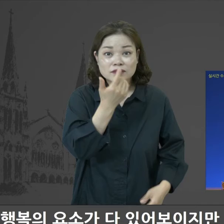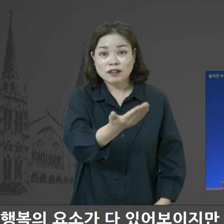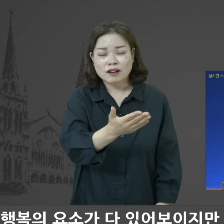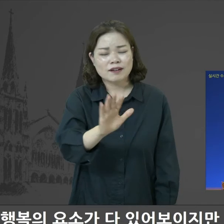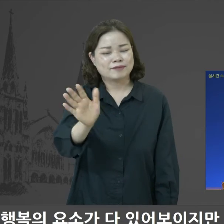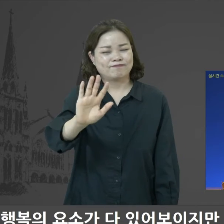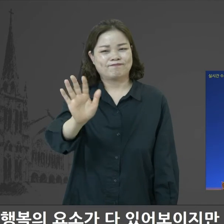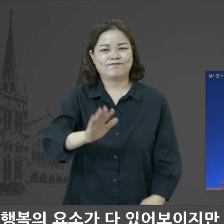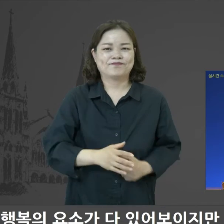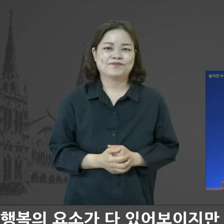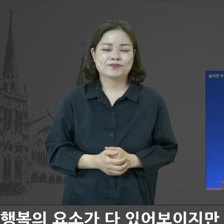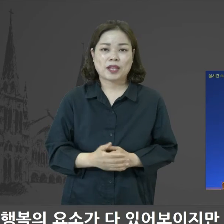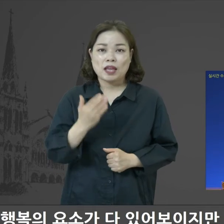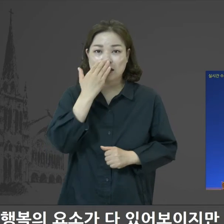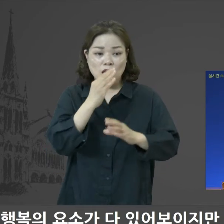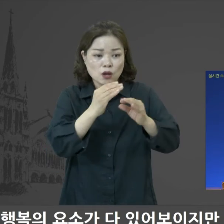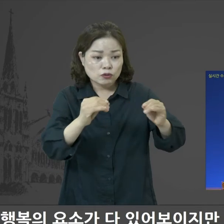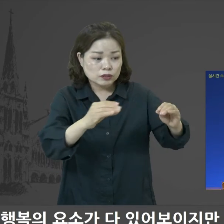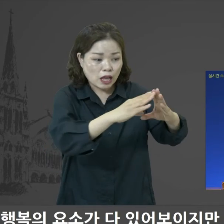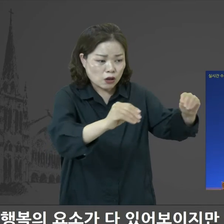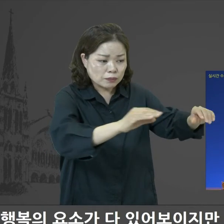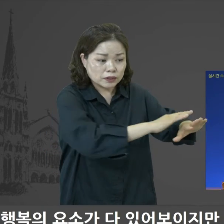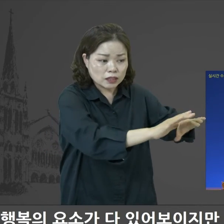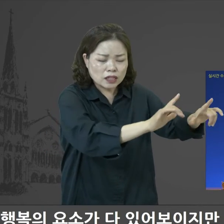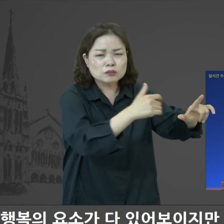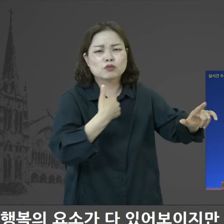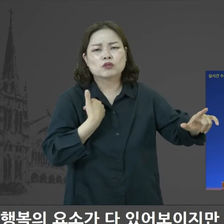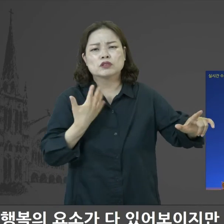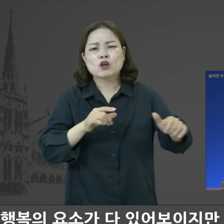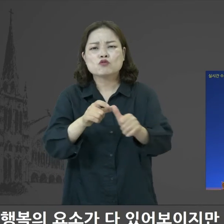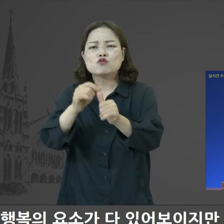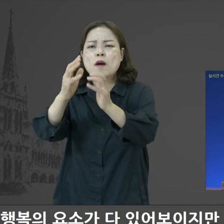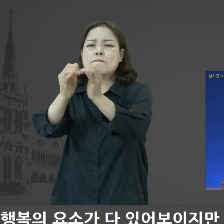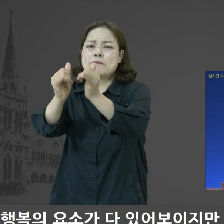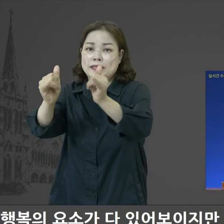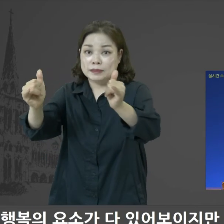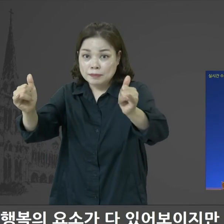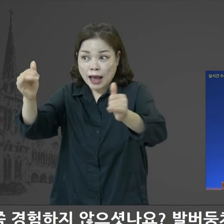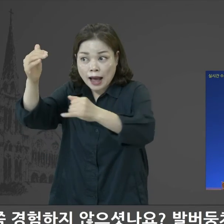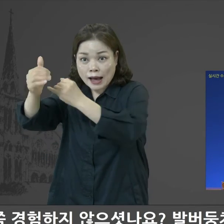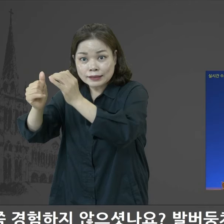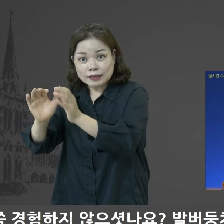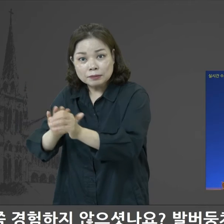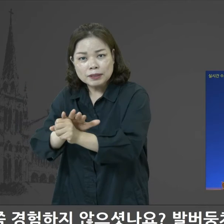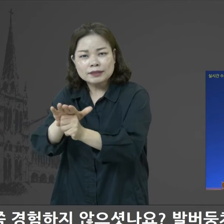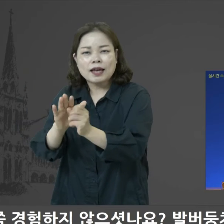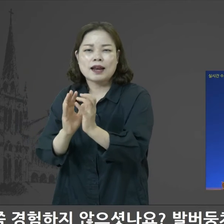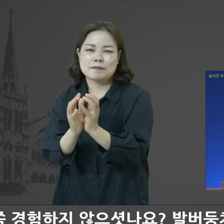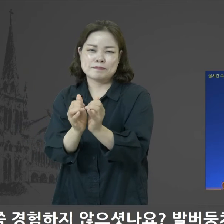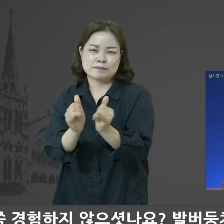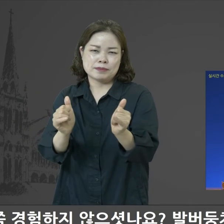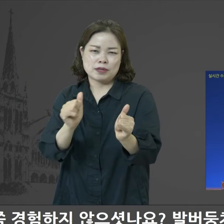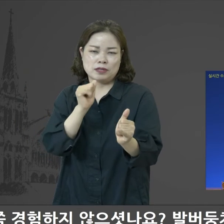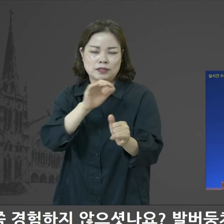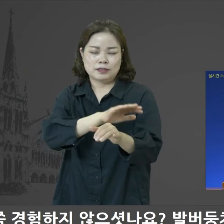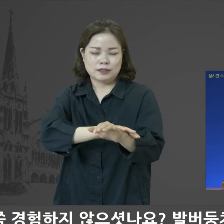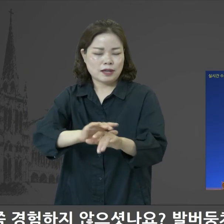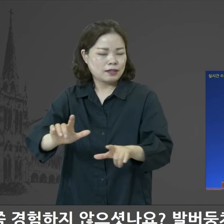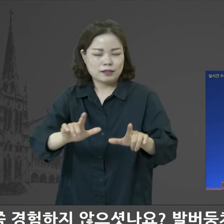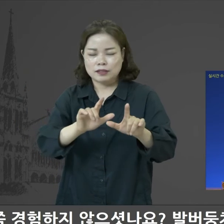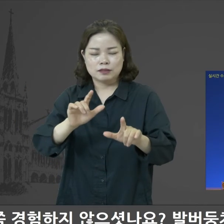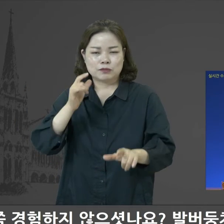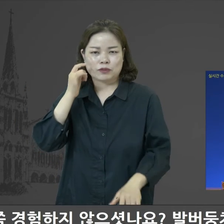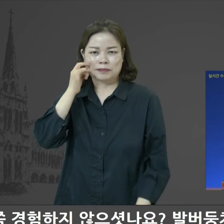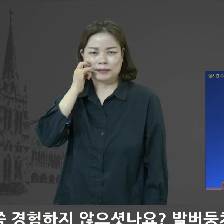않습니다. 애굽 사람이라면 잘 살 수 있을지 모르겠습니다. 하지만 구원받은 백성이라면, 하나님이 사랑하는 백성이라면 결코 잘 살 수가